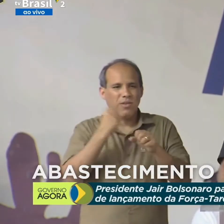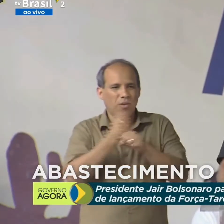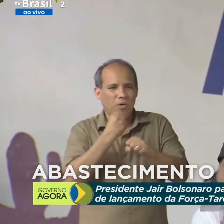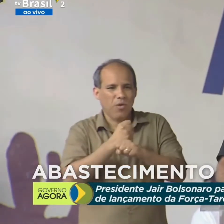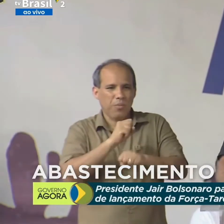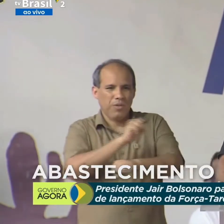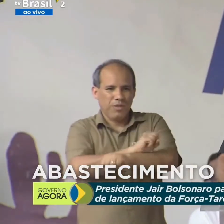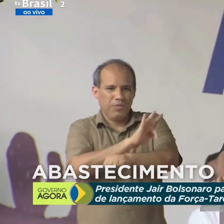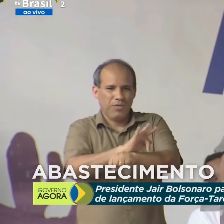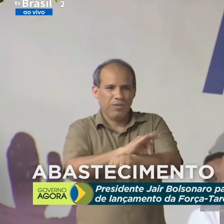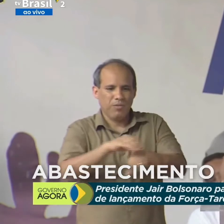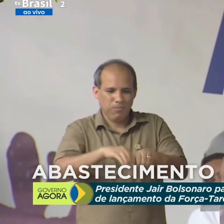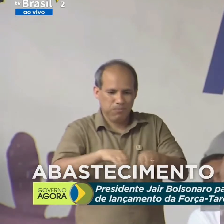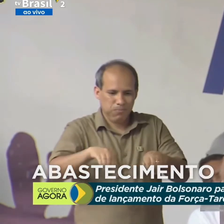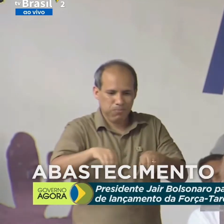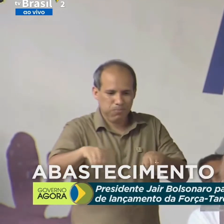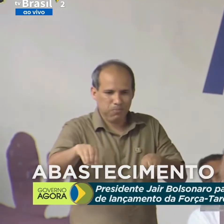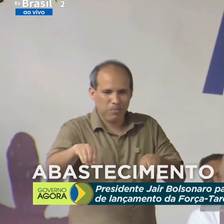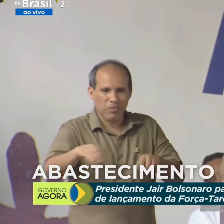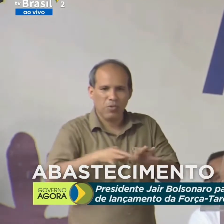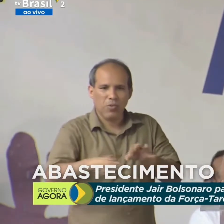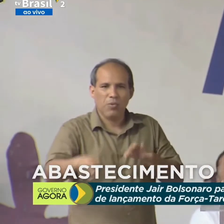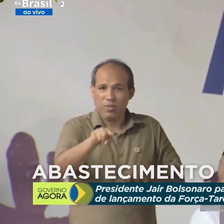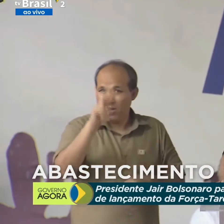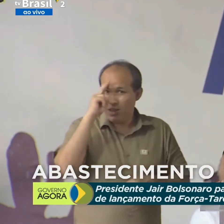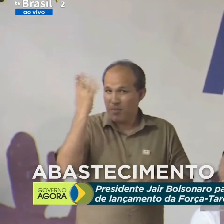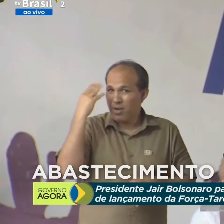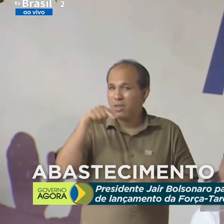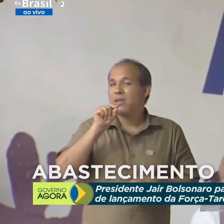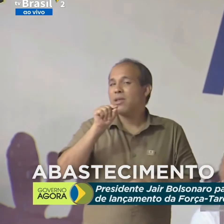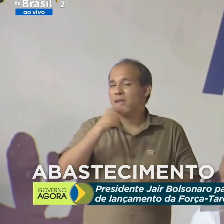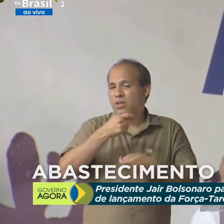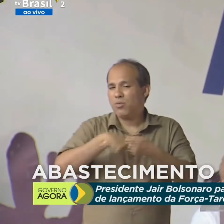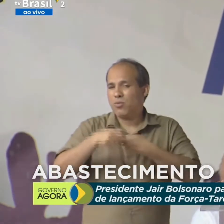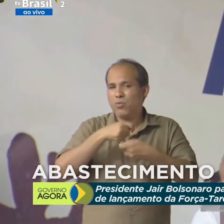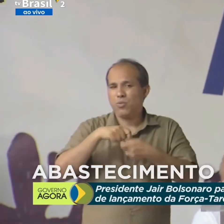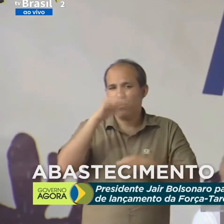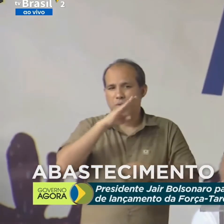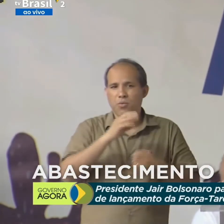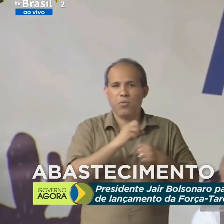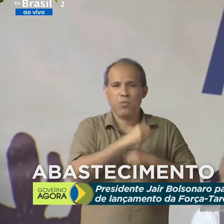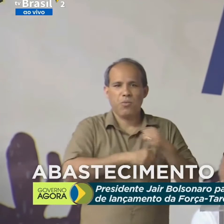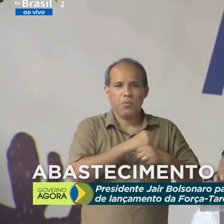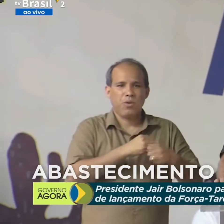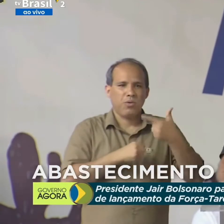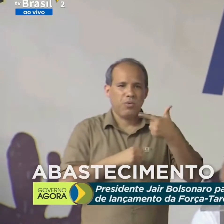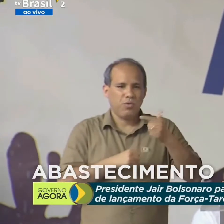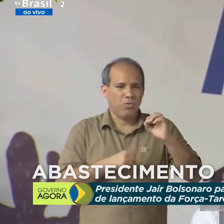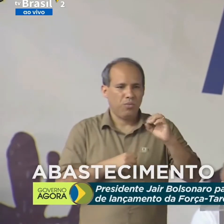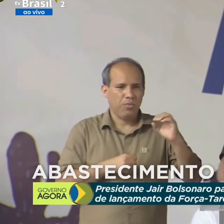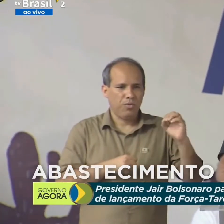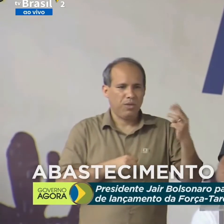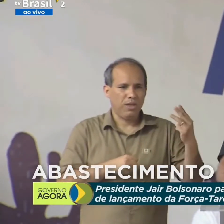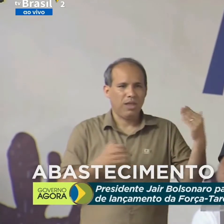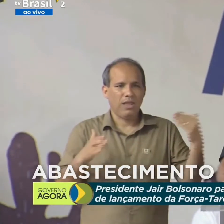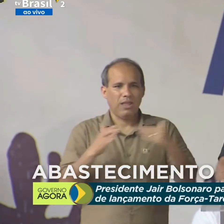Francisco. Vocês lembram quem administrou o Brasil entre os anos de 2003 e